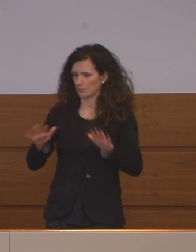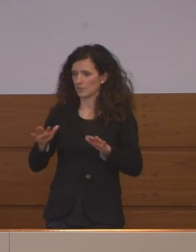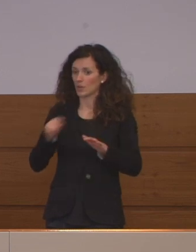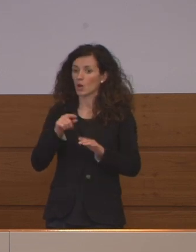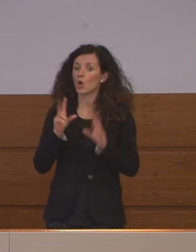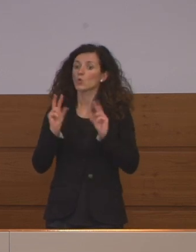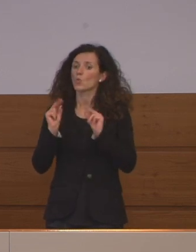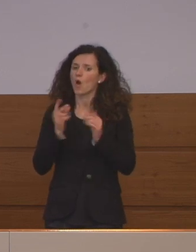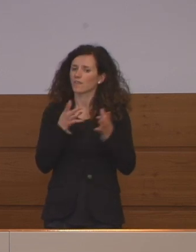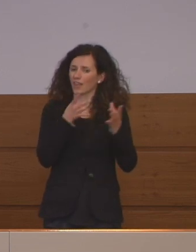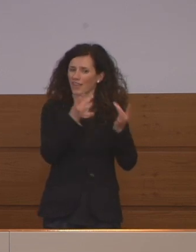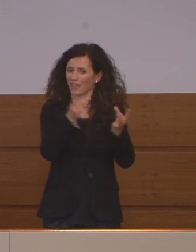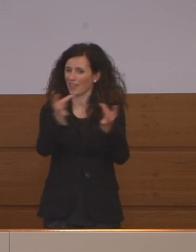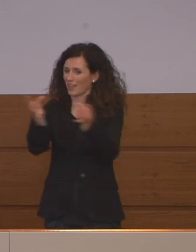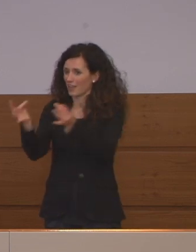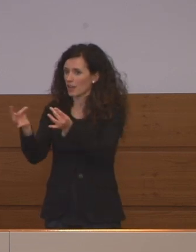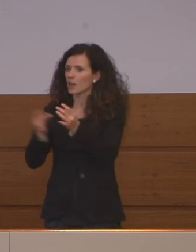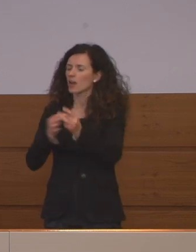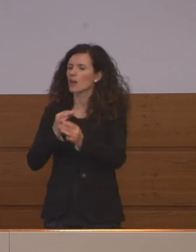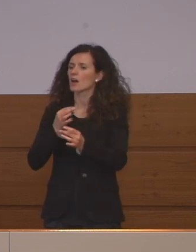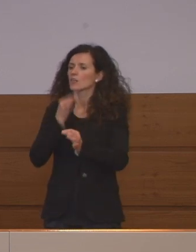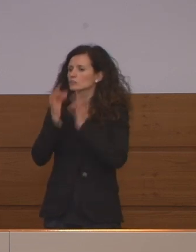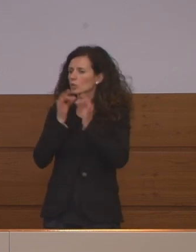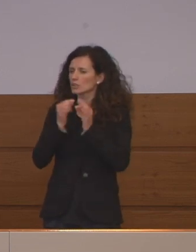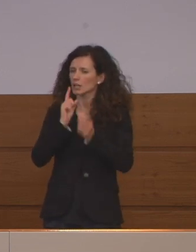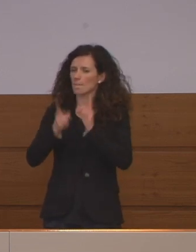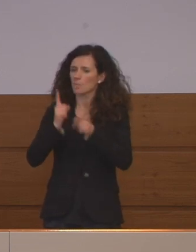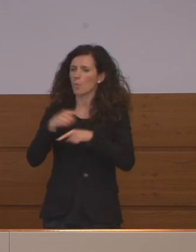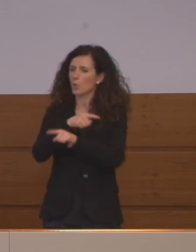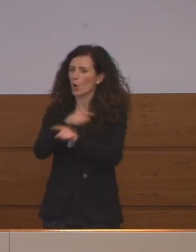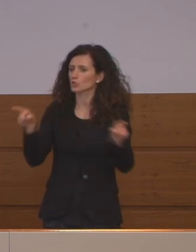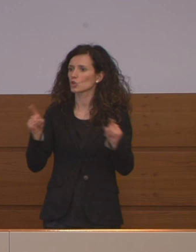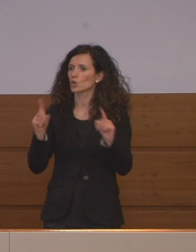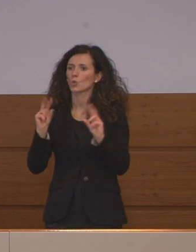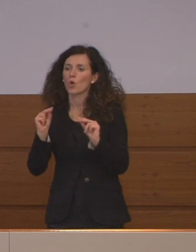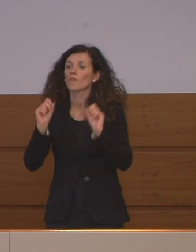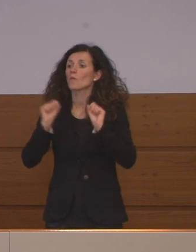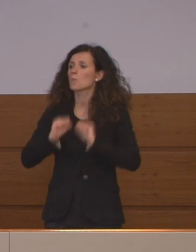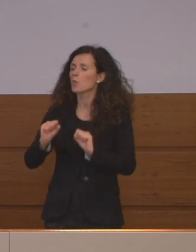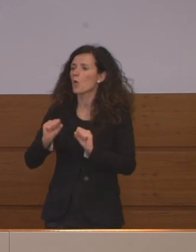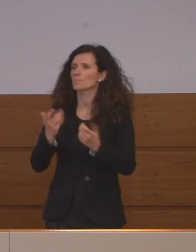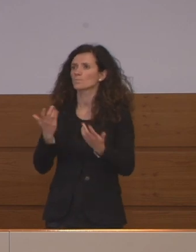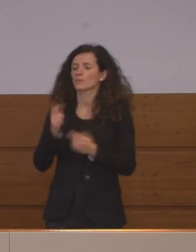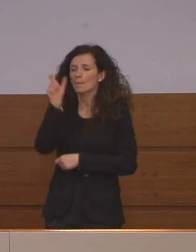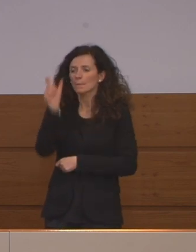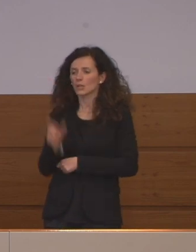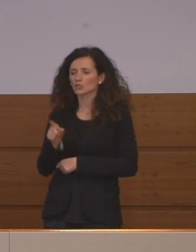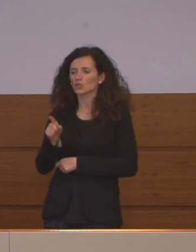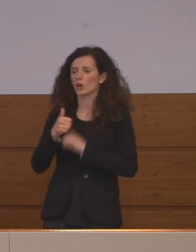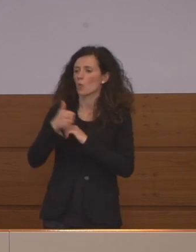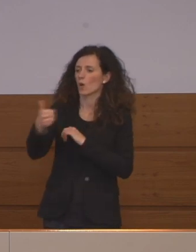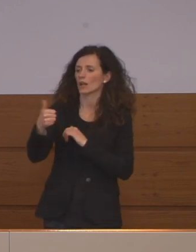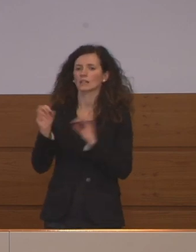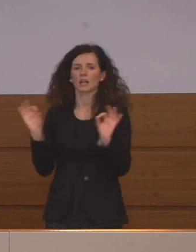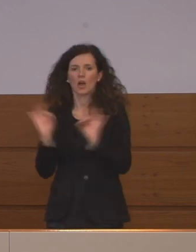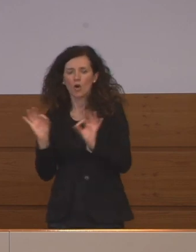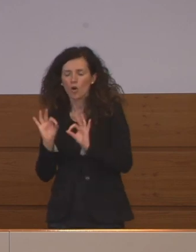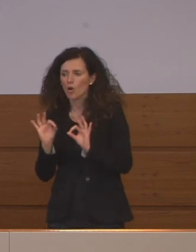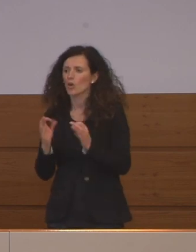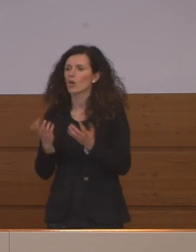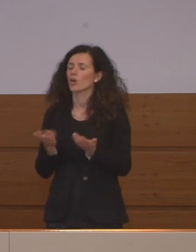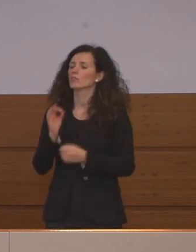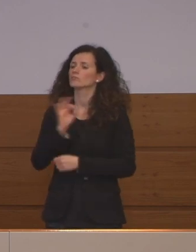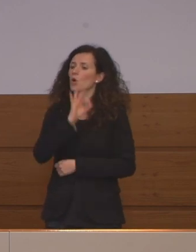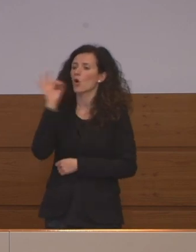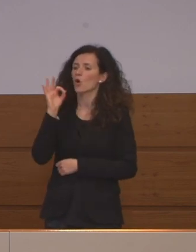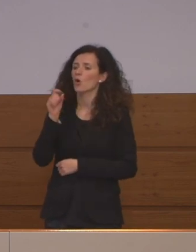specifica fascia di popolazione dico per dire magari le persone che finora non erano state ancora in quarantena per motivi specifici o quelli